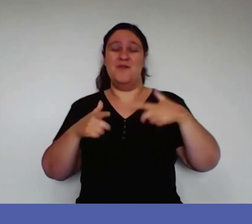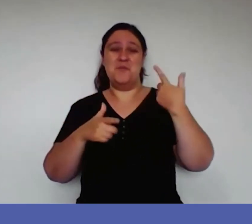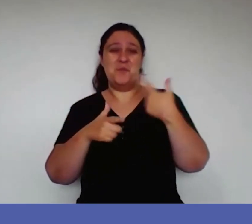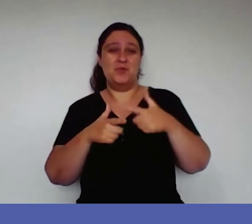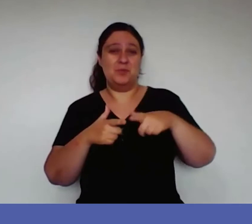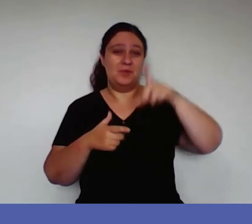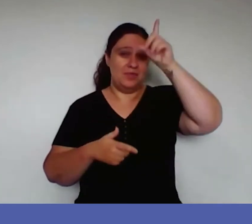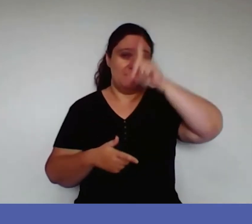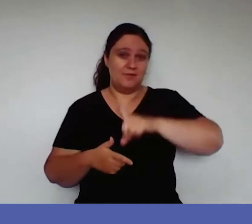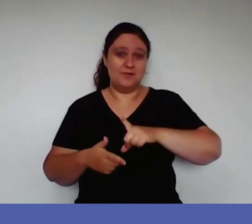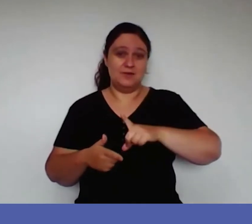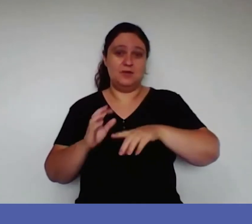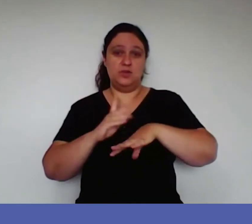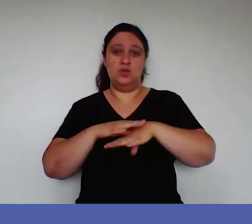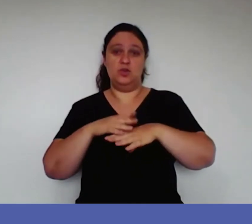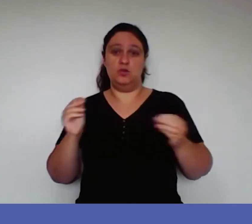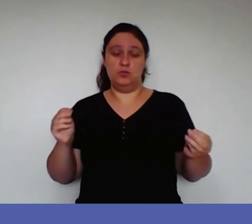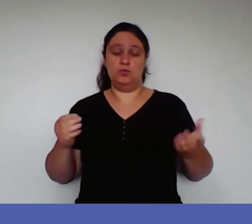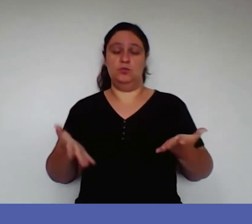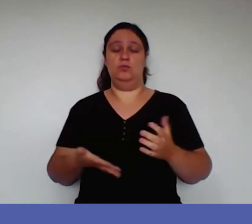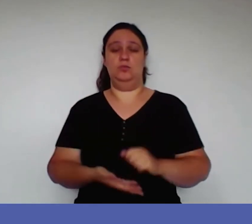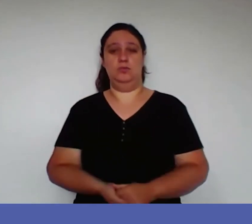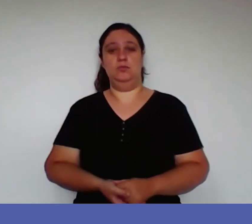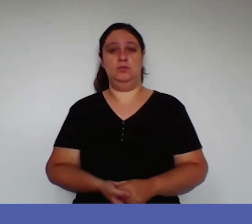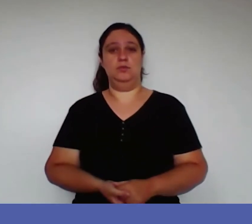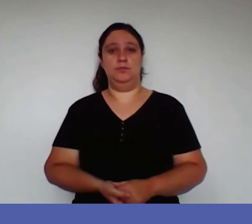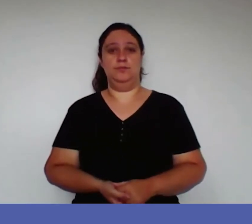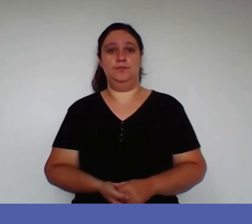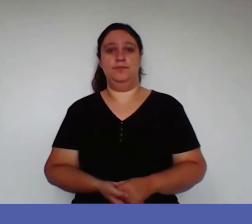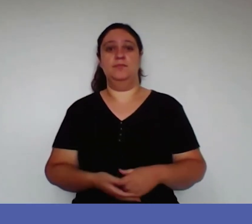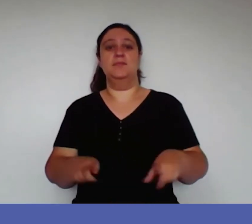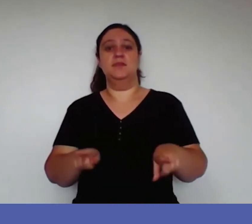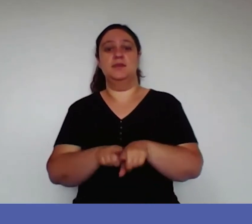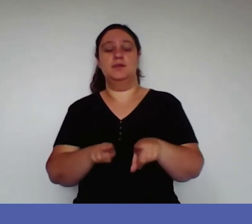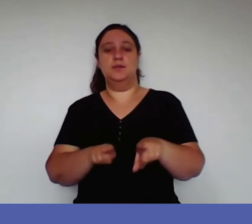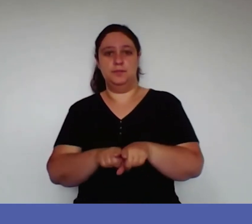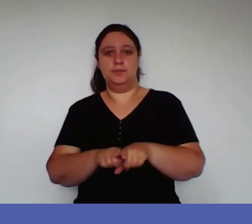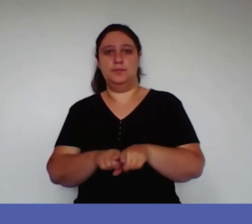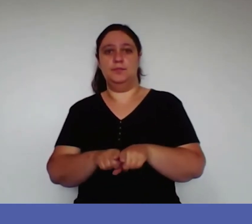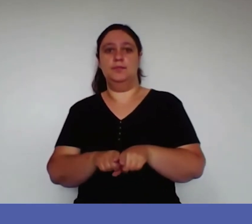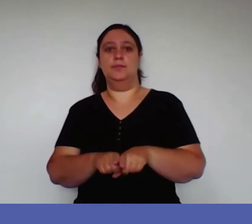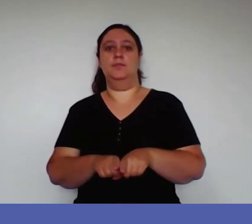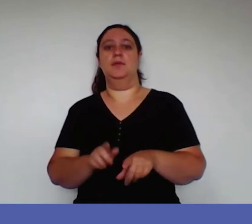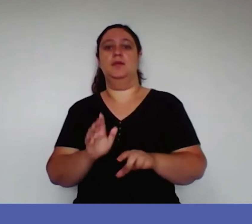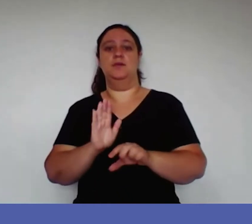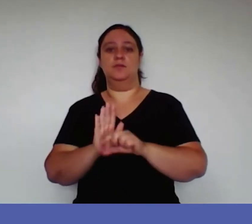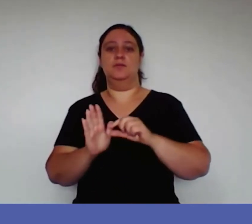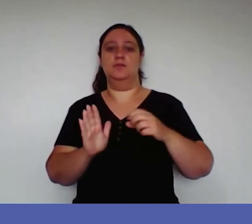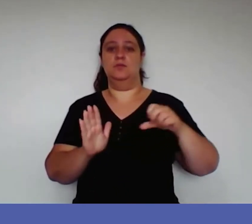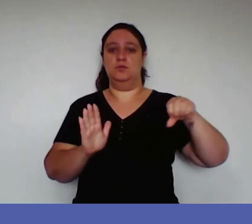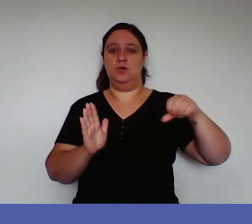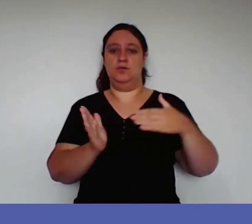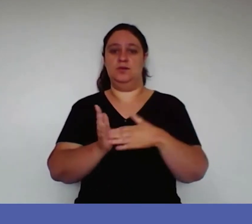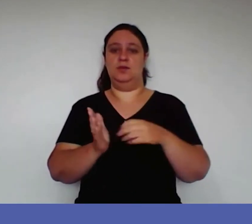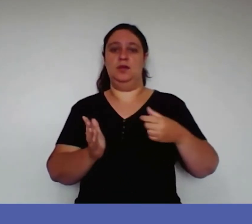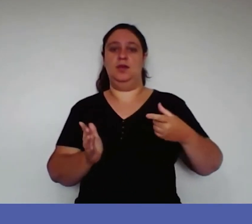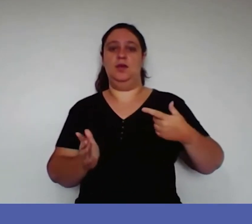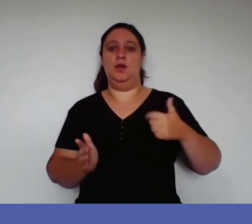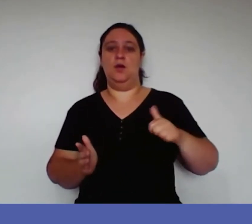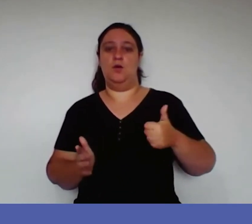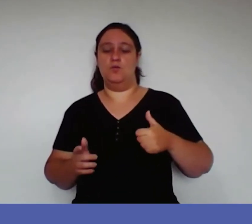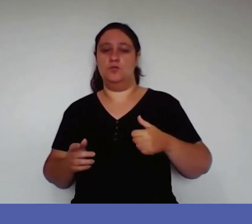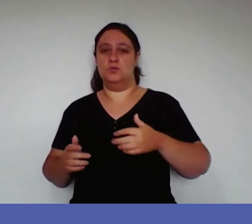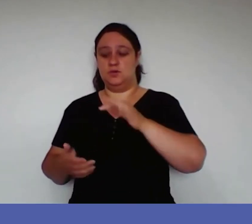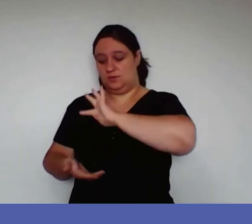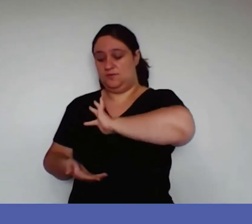em 9, 10 e 11, né, quando os fariseus acusaram Jesus de comer com os publicanos e pecadores, Jesus disse: os sãos